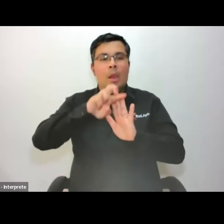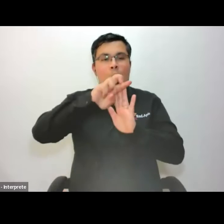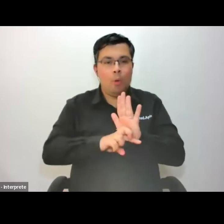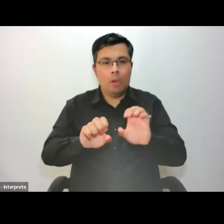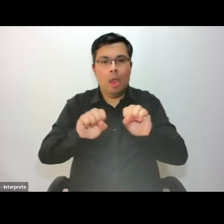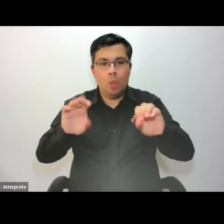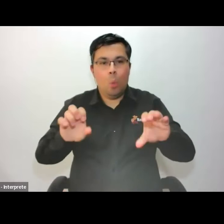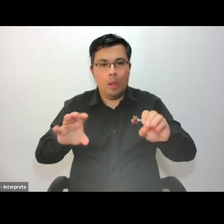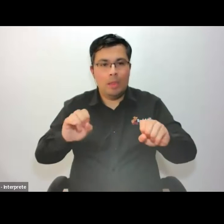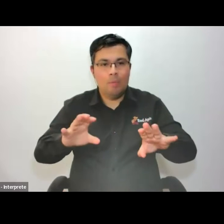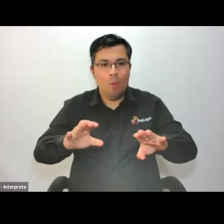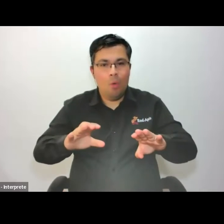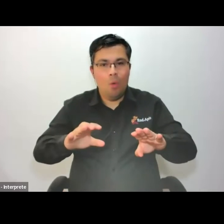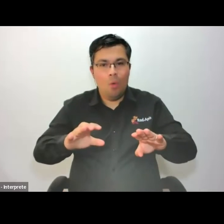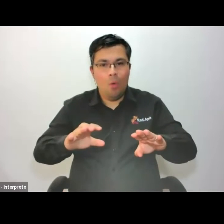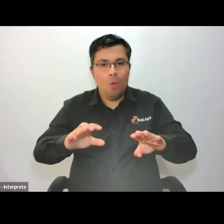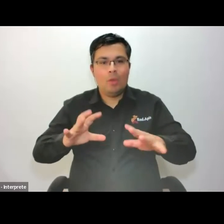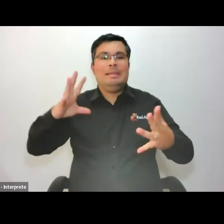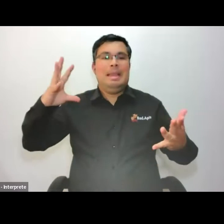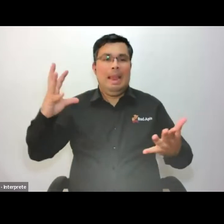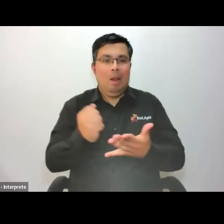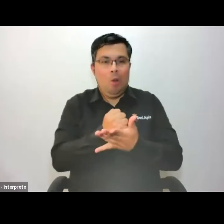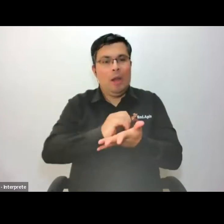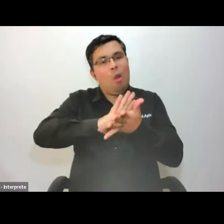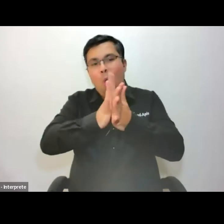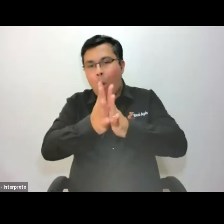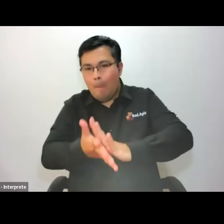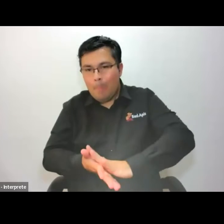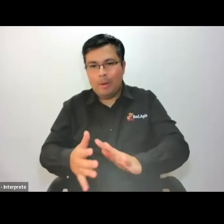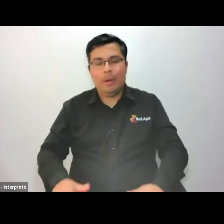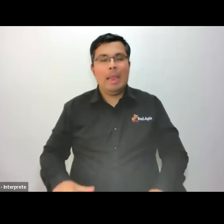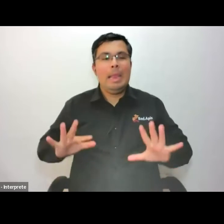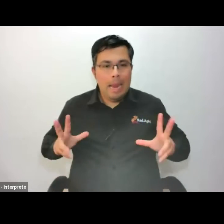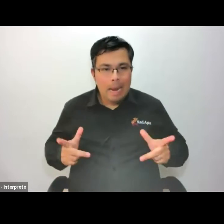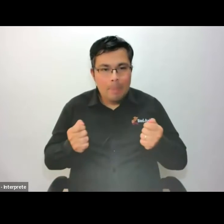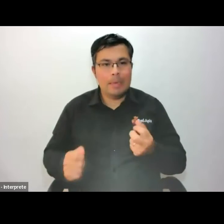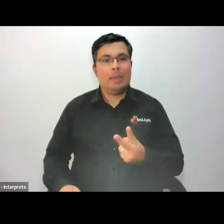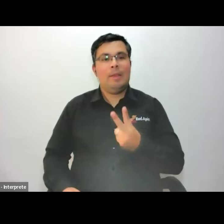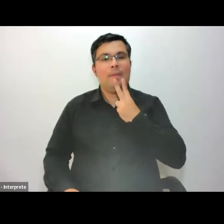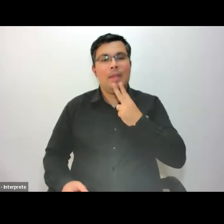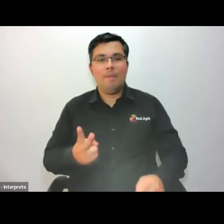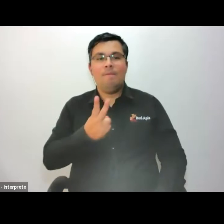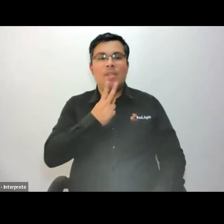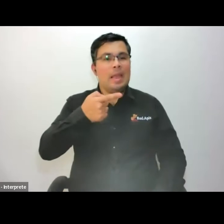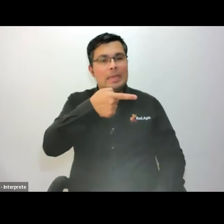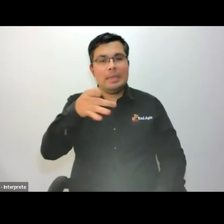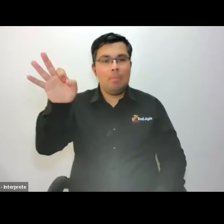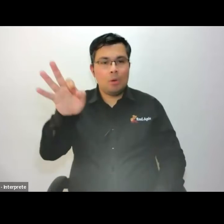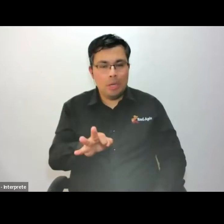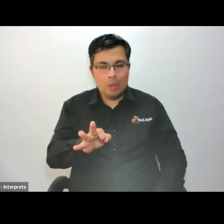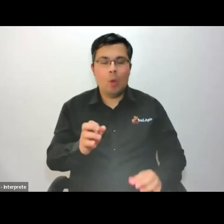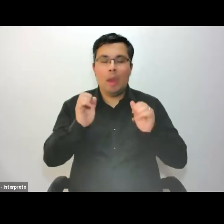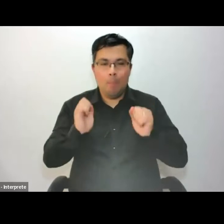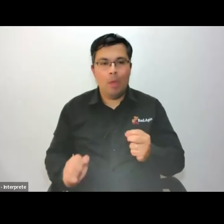vitales, ya la posibilidad de vivir de la vida más plena, que valga la pena de ser vivida de